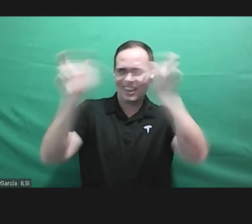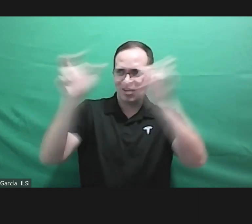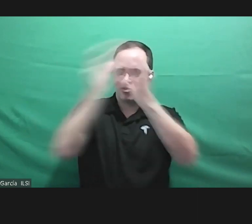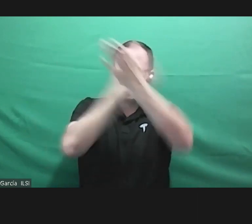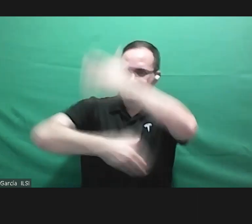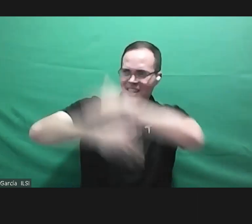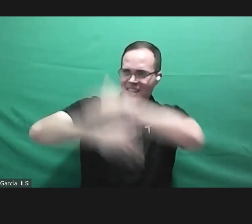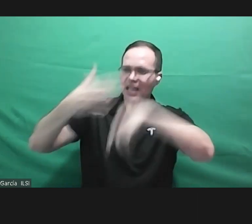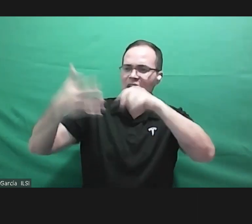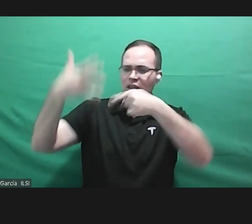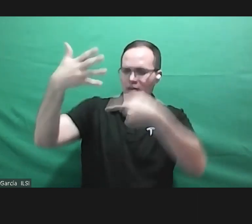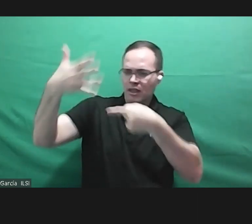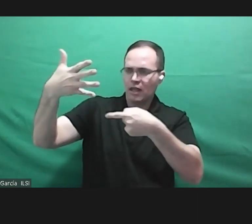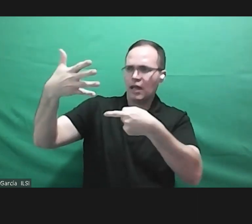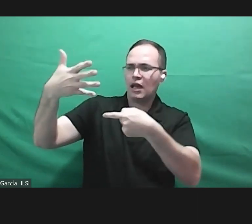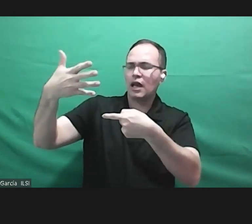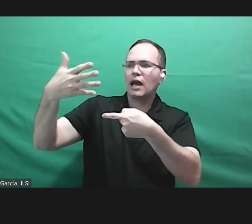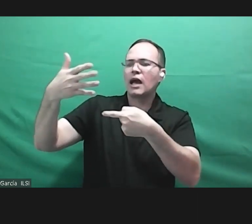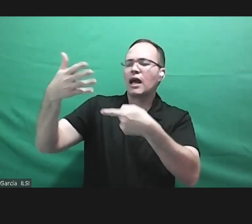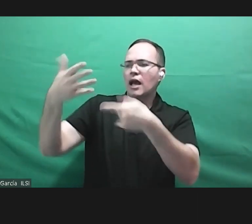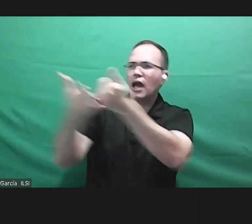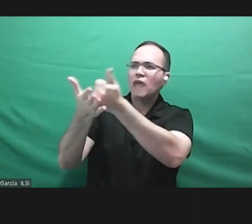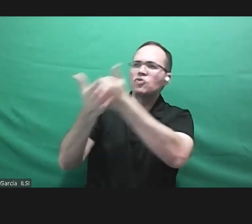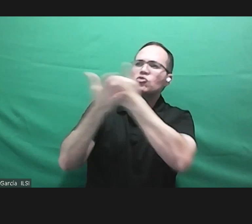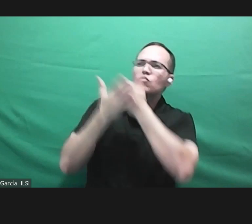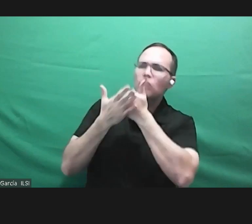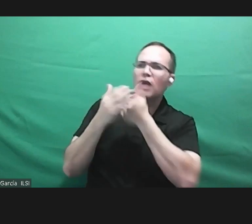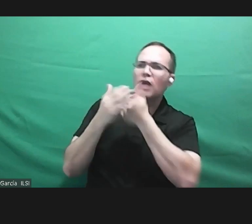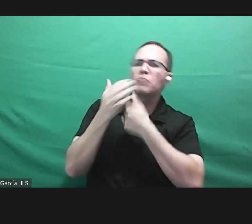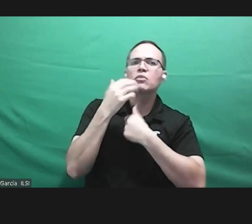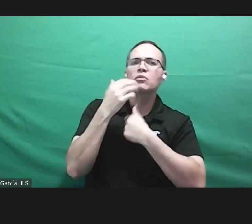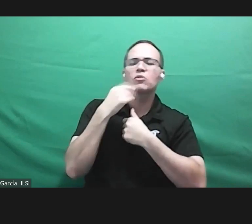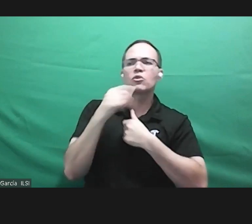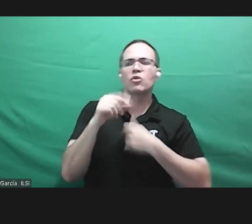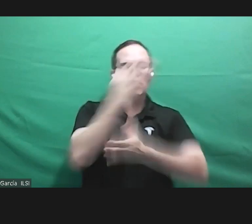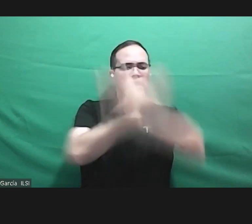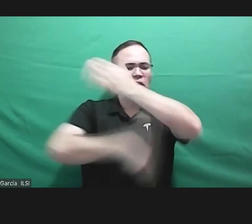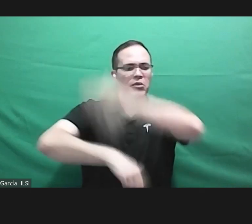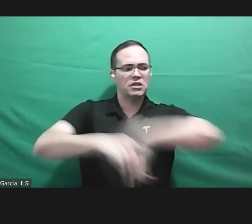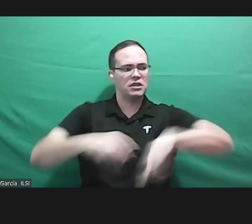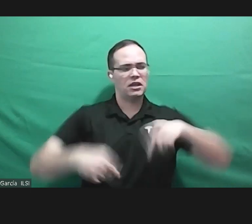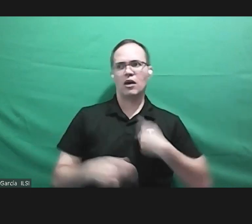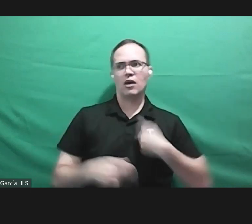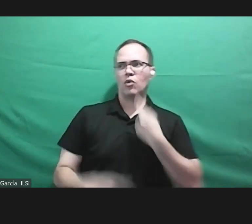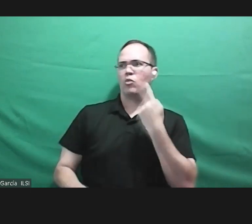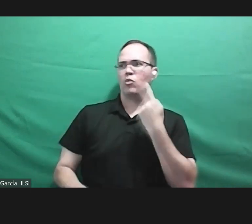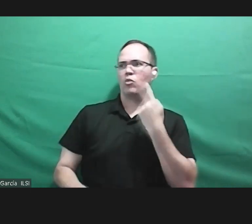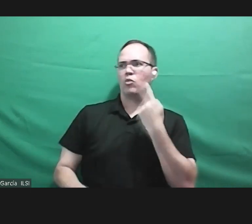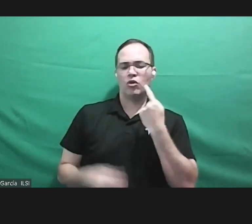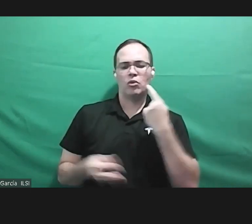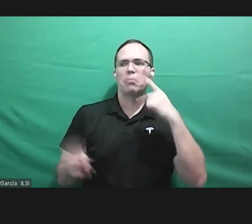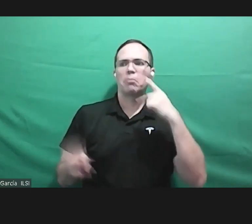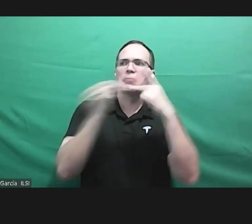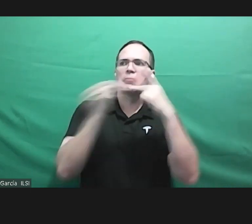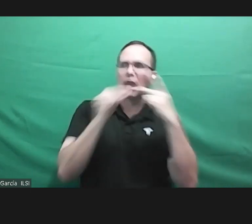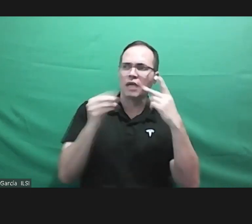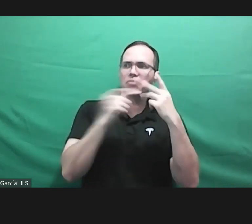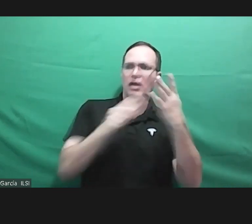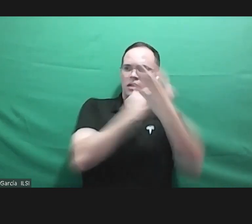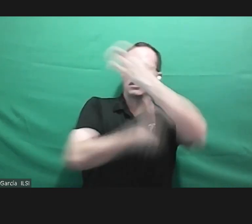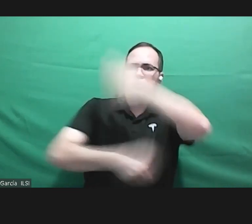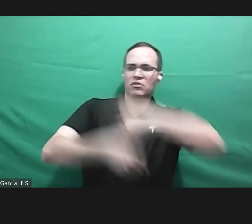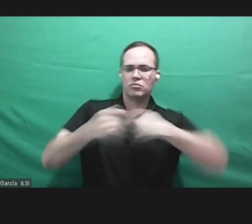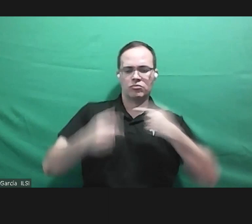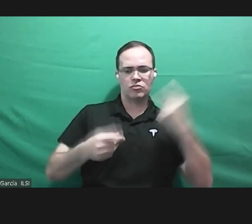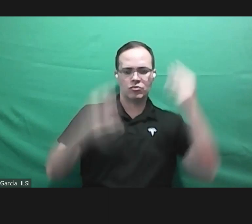con claridad, aquellas personas que tienen más de una discapacidad, porque un sordociego, por ejemplo, también necesita todos